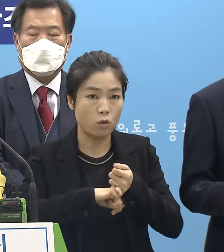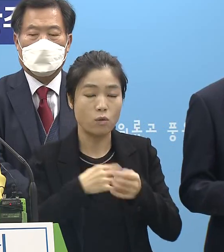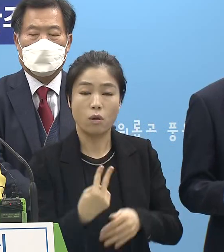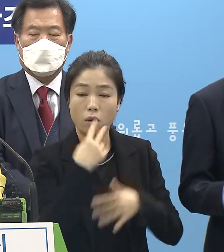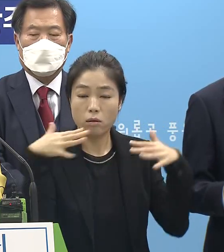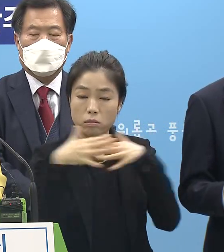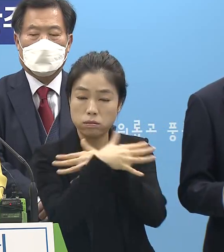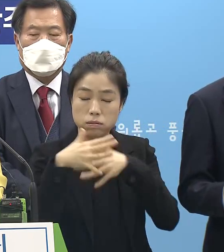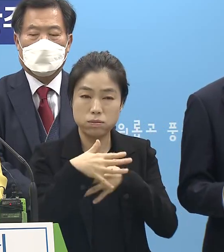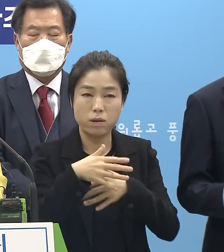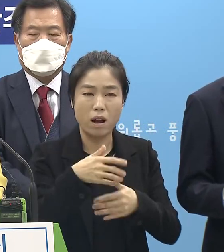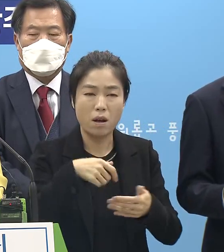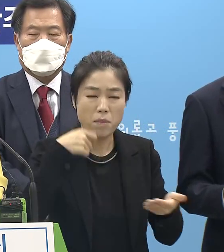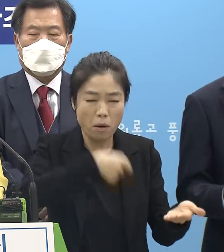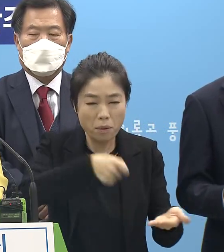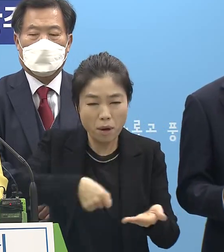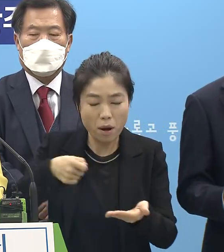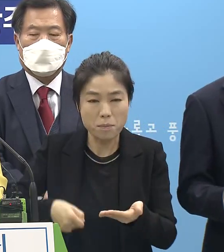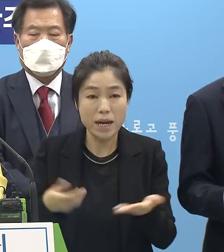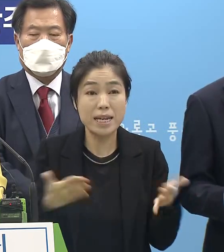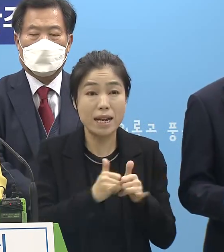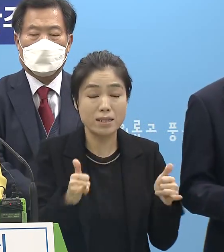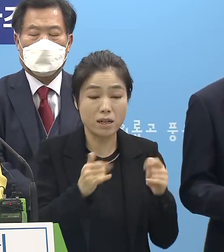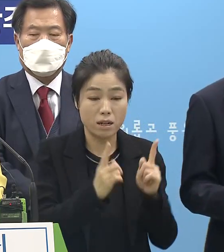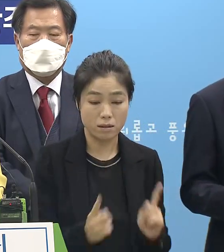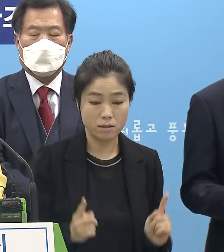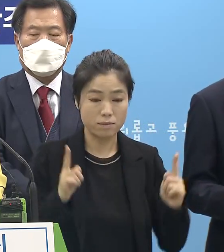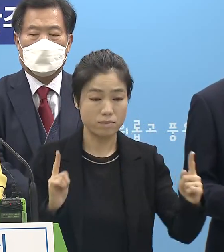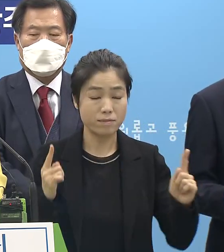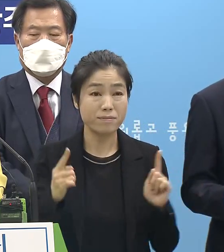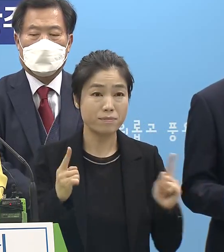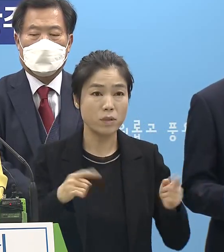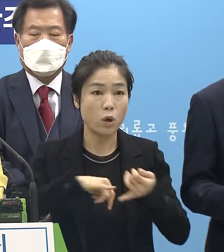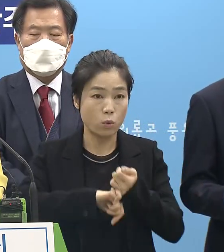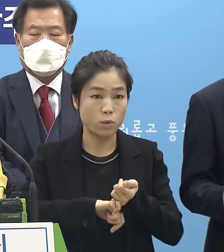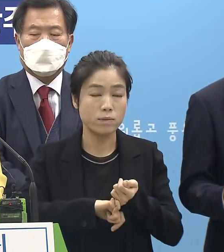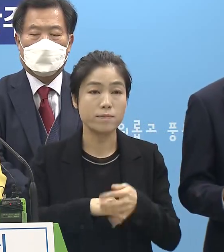환기, 소독, 근로자 간 거리 두기를 지켜야 합니다.